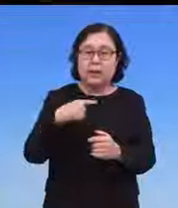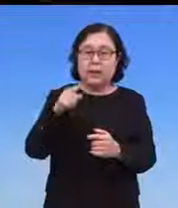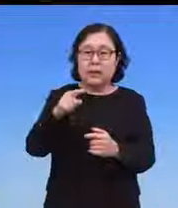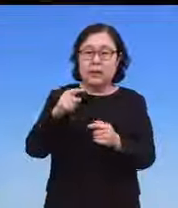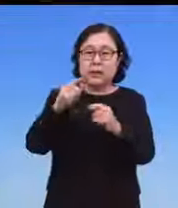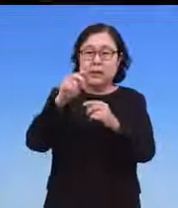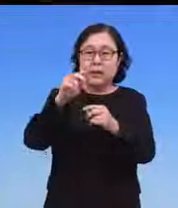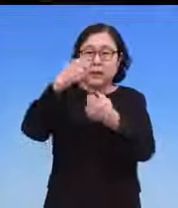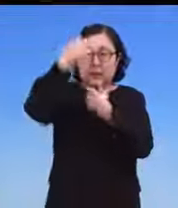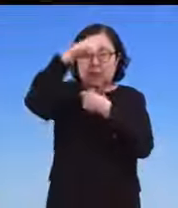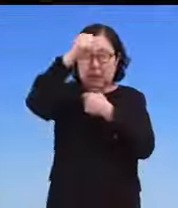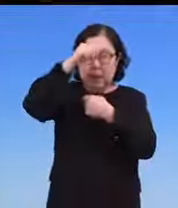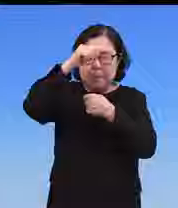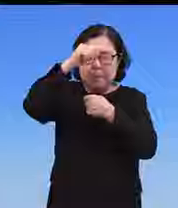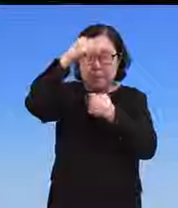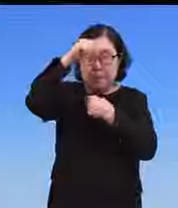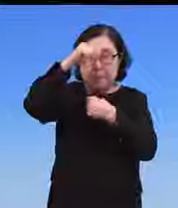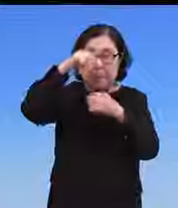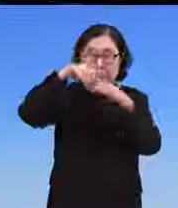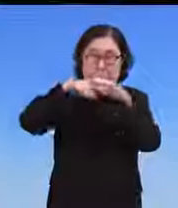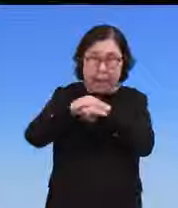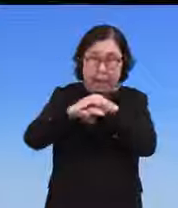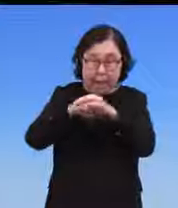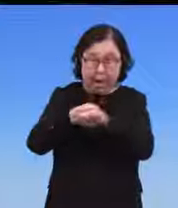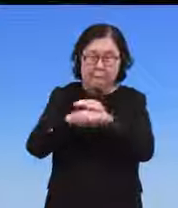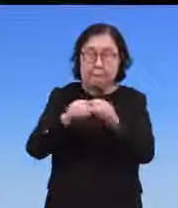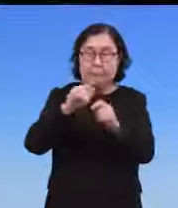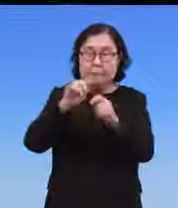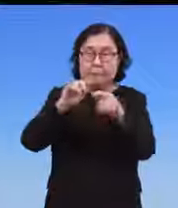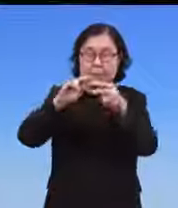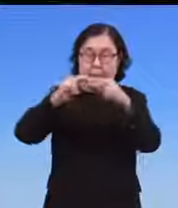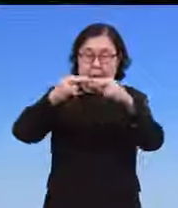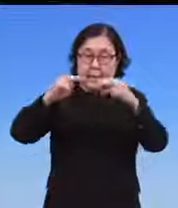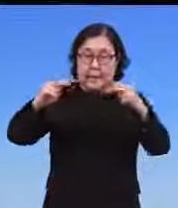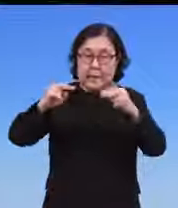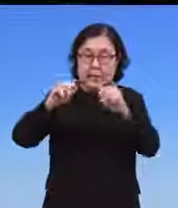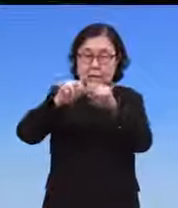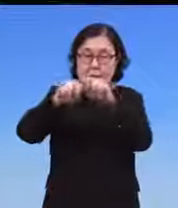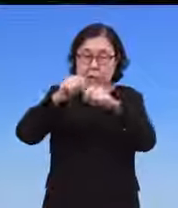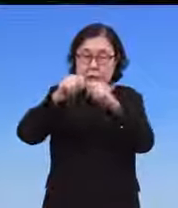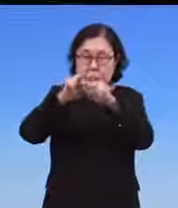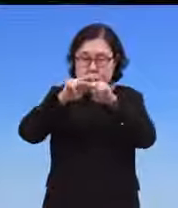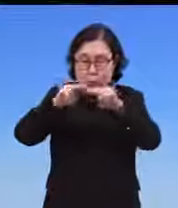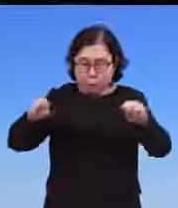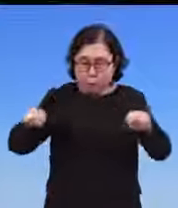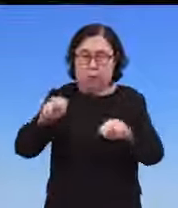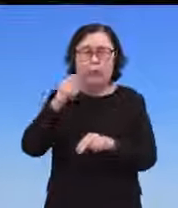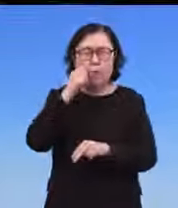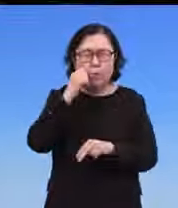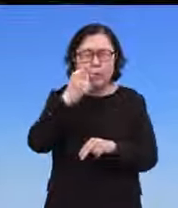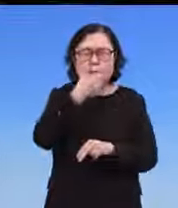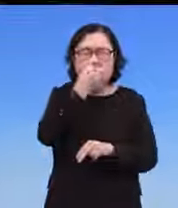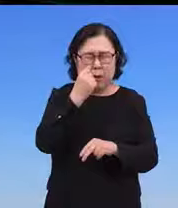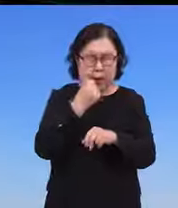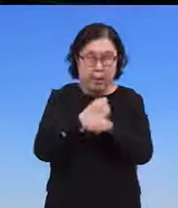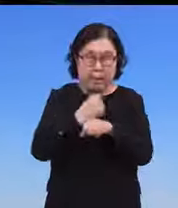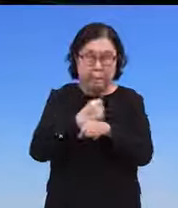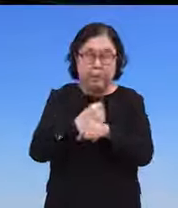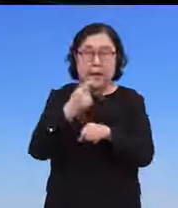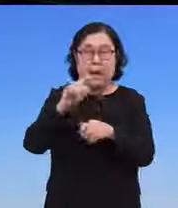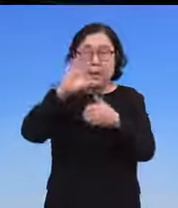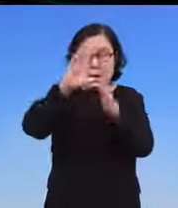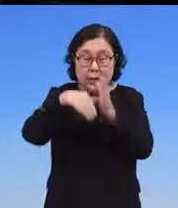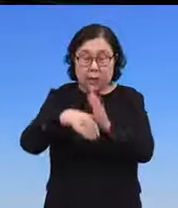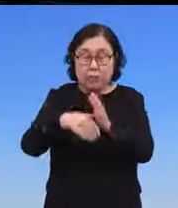나는 굽혀 그의 신발끈을 풀기도 감당하지 못하겠노라. 이 말씀의 의미가 뭐냐면은 예수님 당시에 그 유대